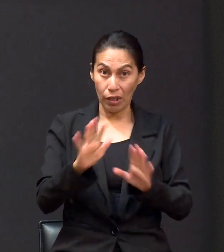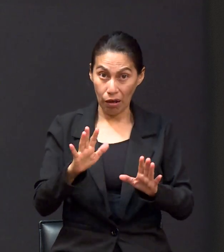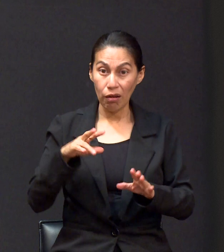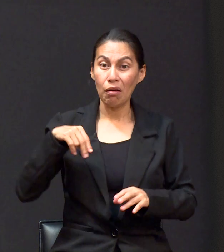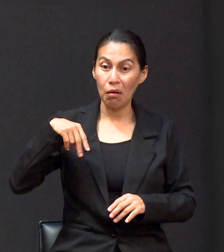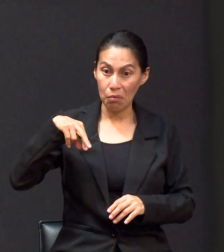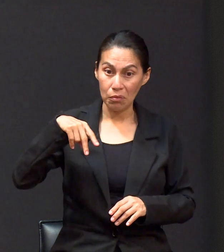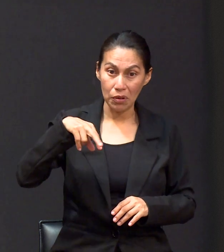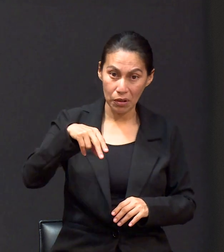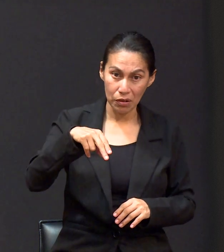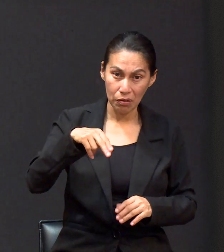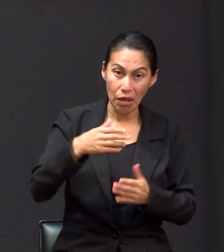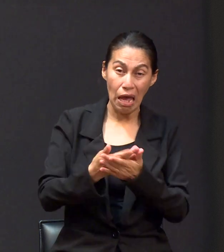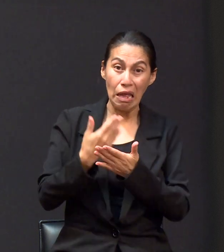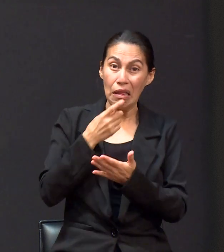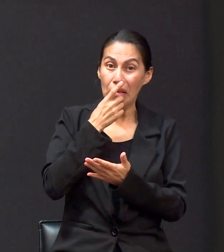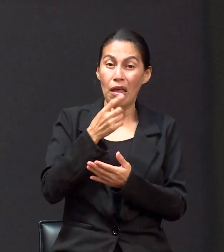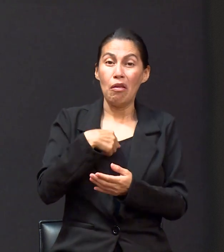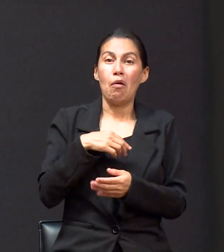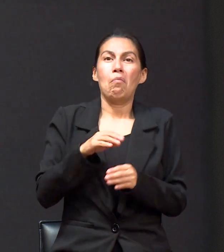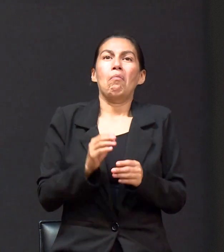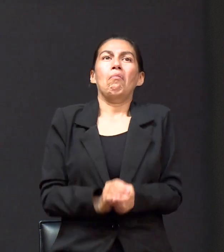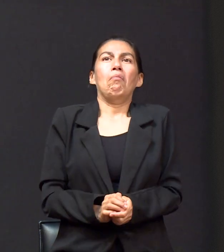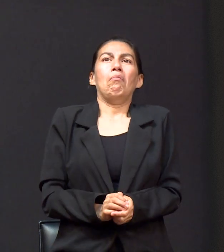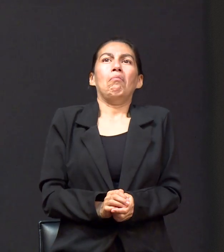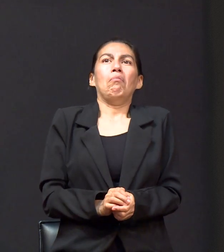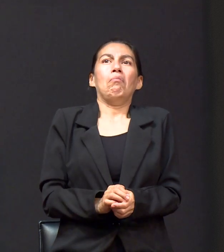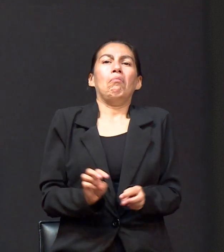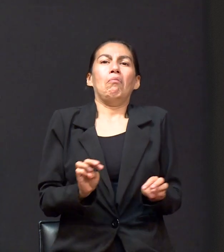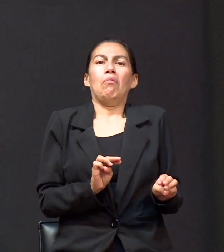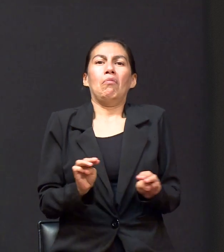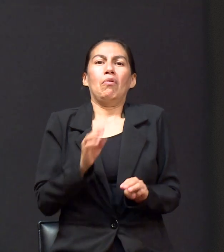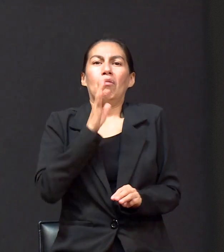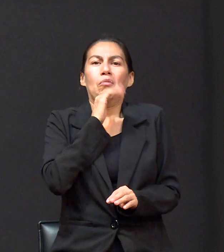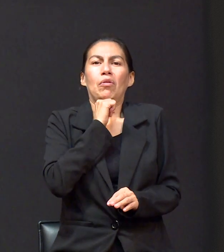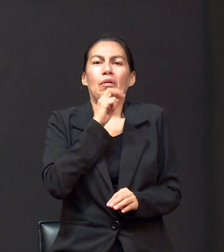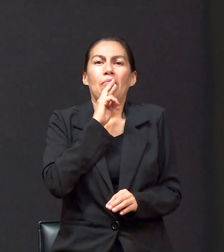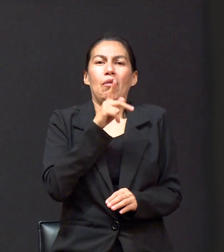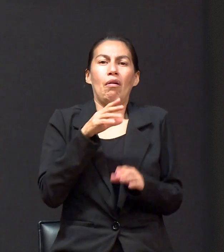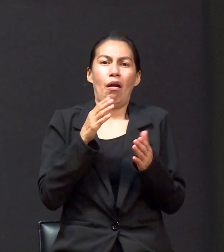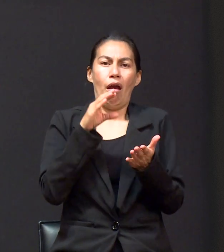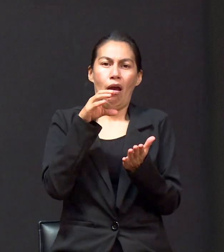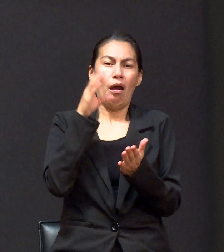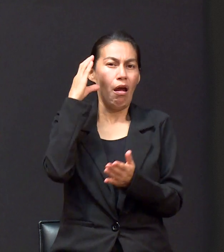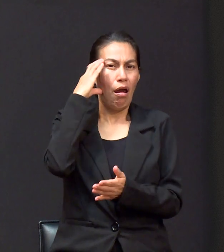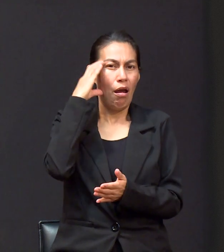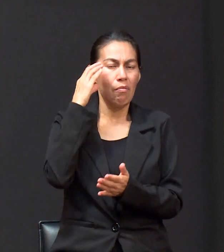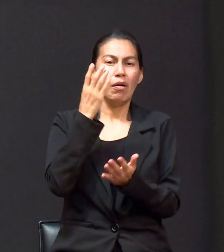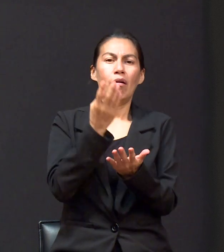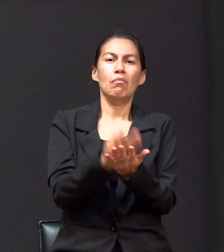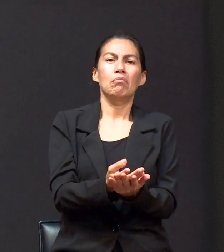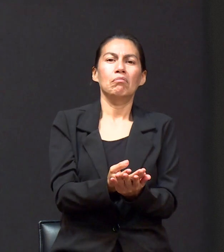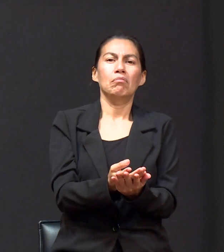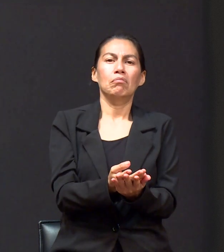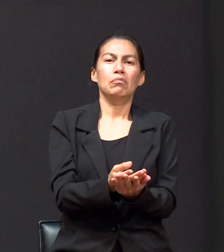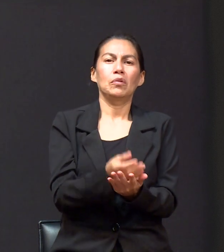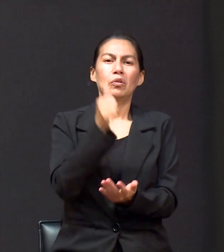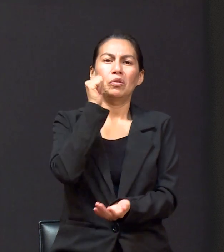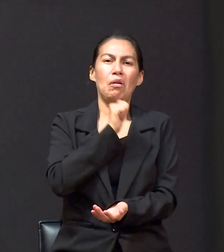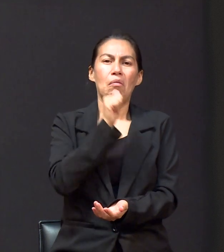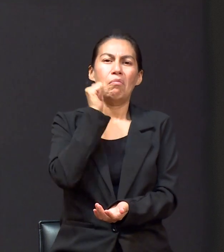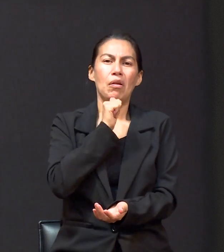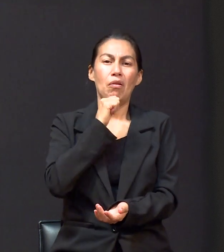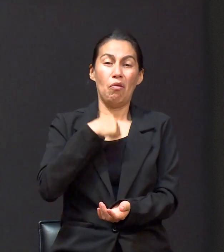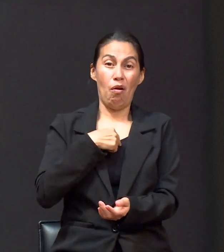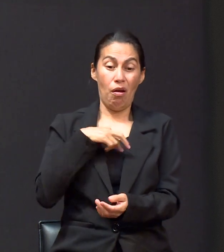vuelto a caminar. Los médicos decían que iba a quedar cuadrapléjica, que mejor me compraran una cámara para estar todo el tiempo